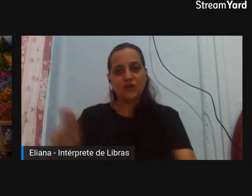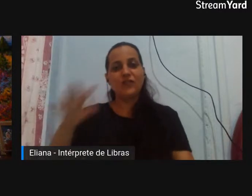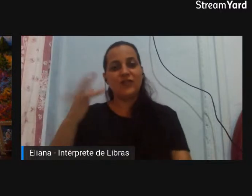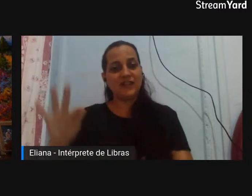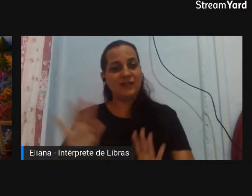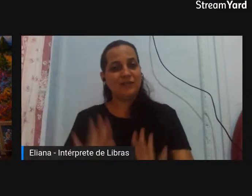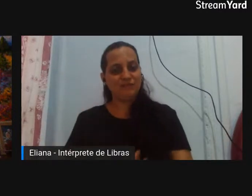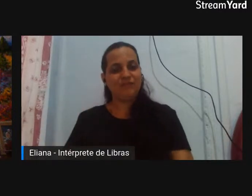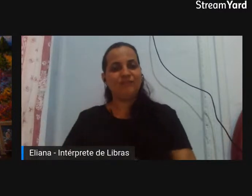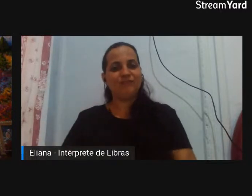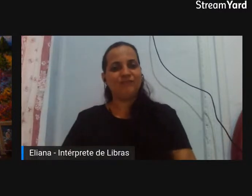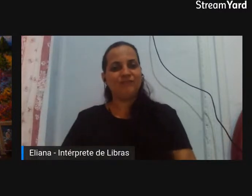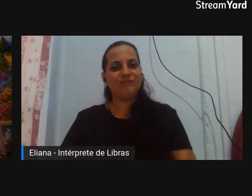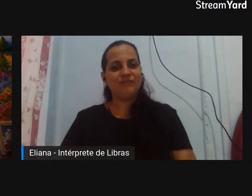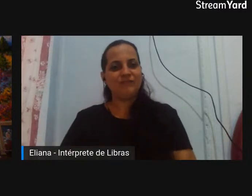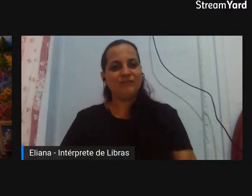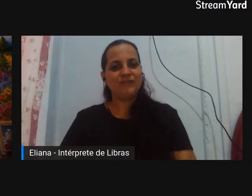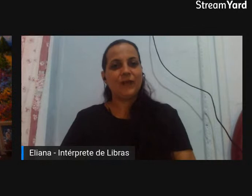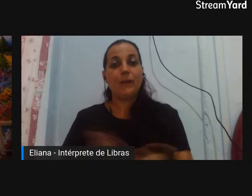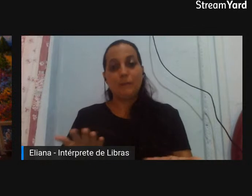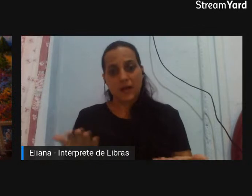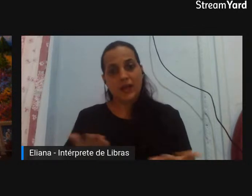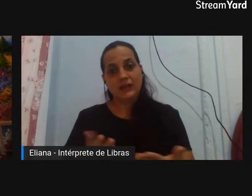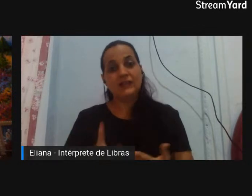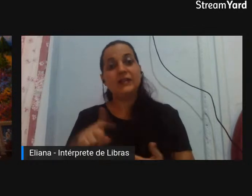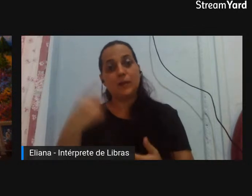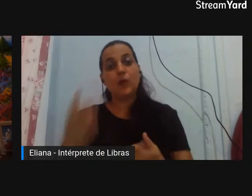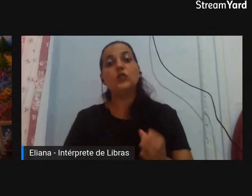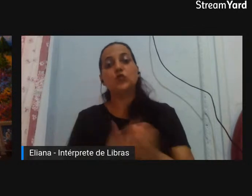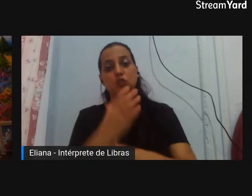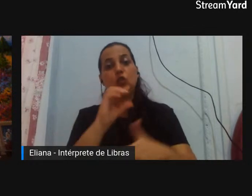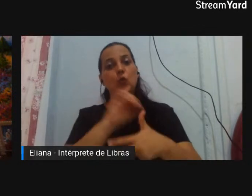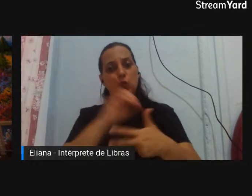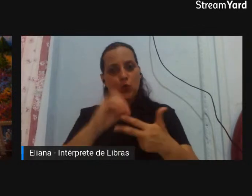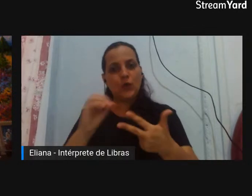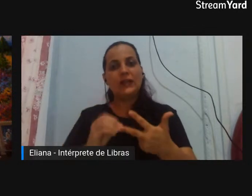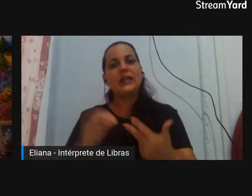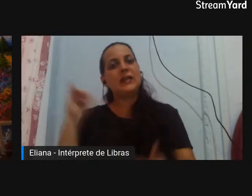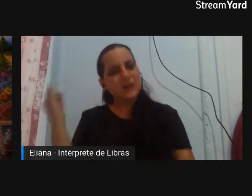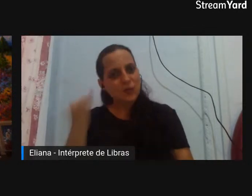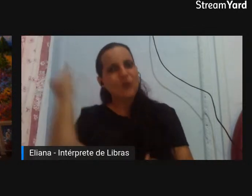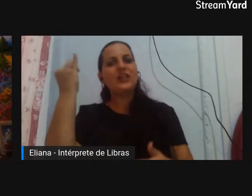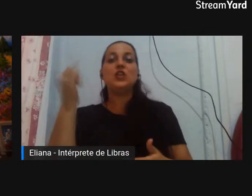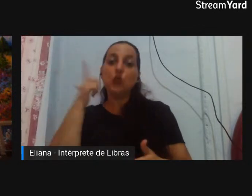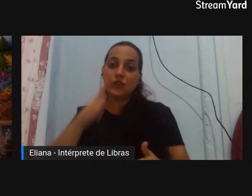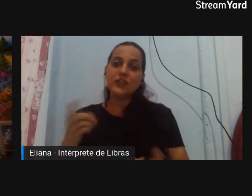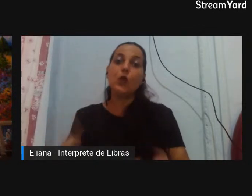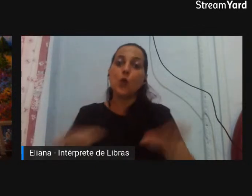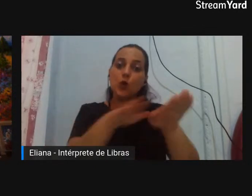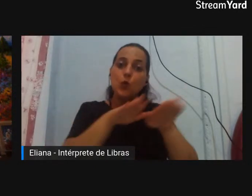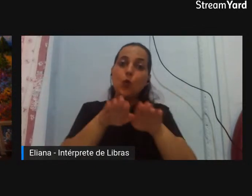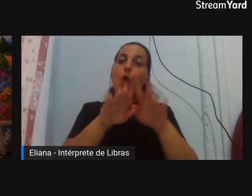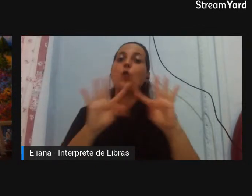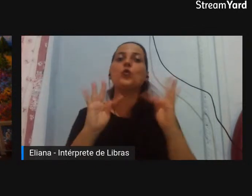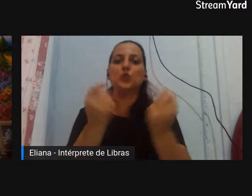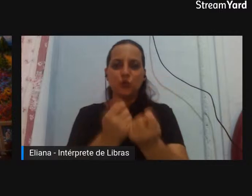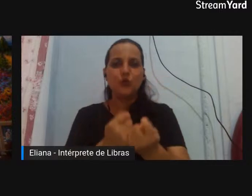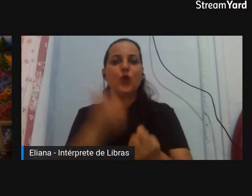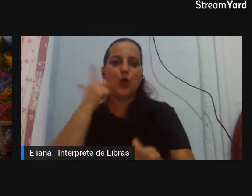no exame do Enem, que foi uma parte importante desse processo de democratização. O